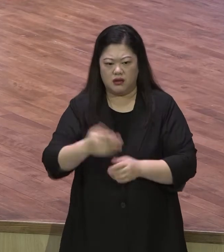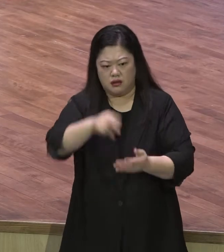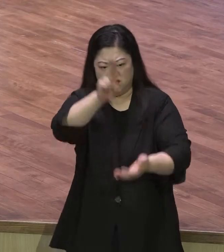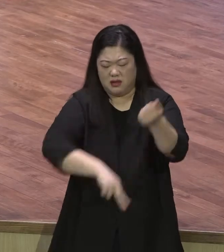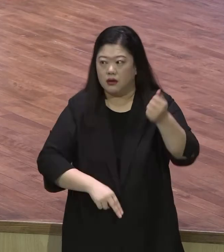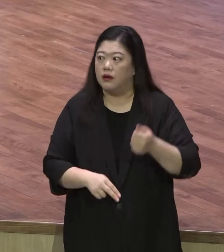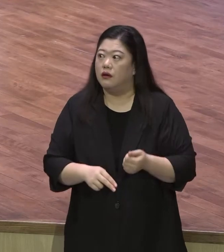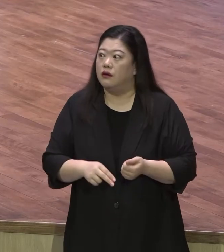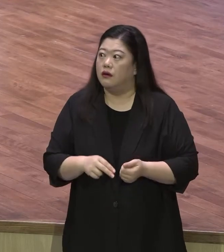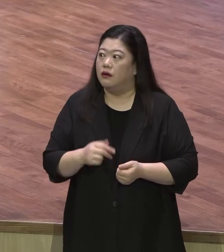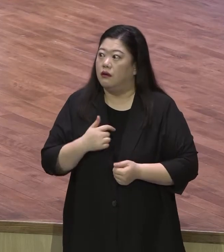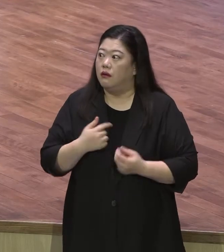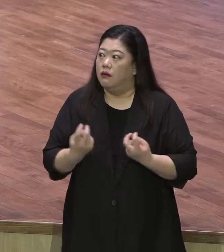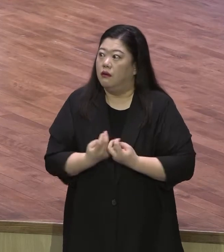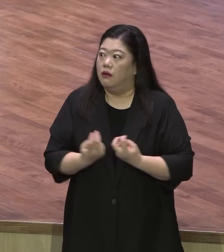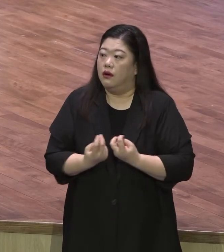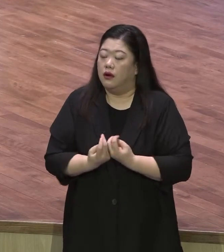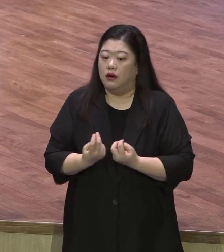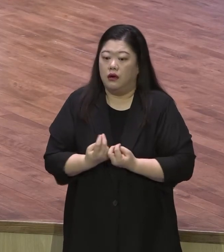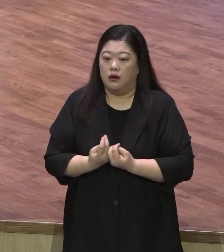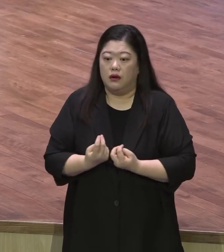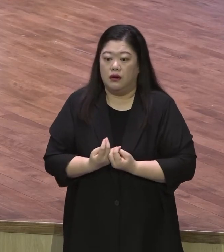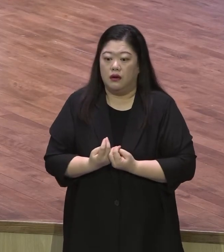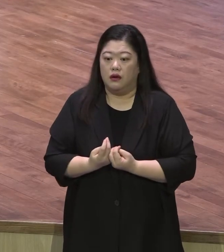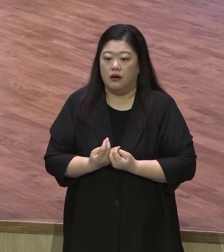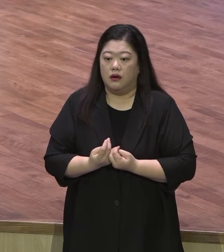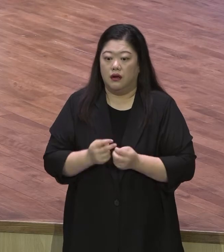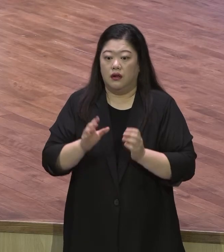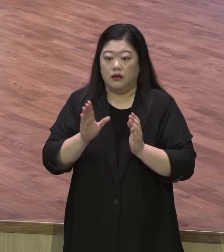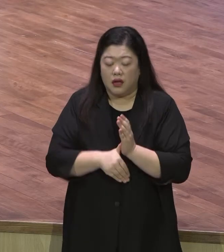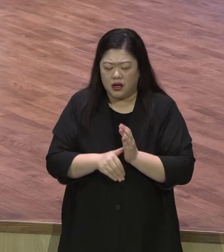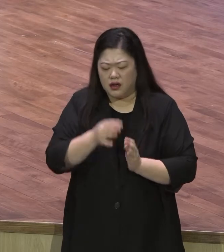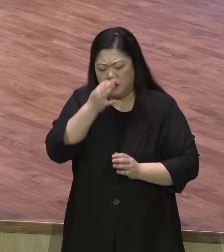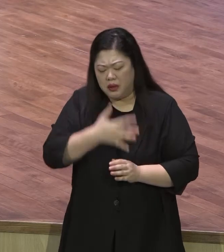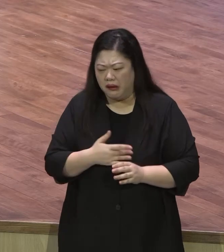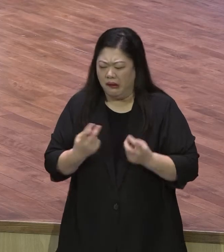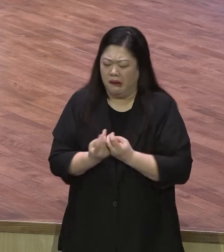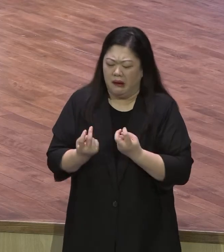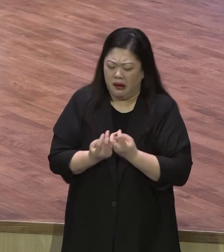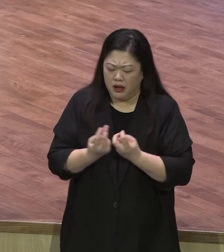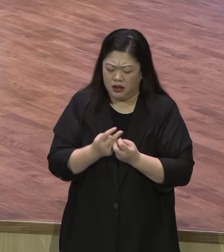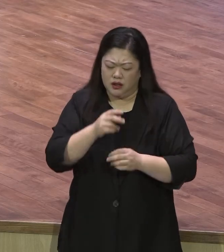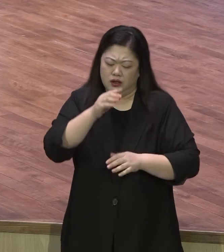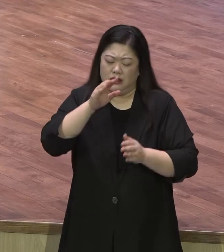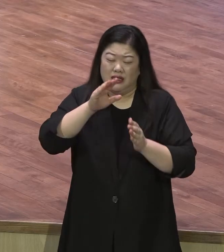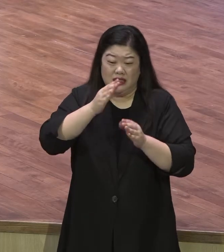팀합수를 가서 이 예수가 거시도 모둠쟁일자 끝났다. 와보니까